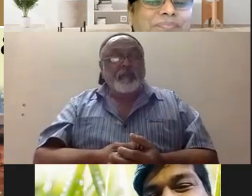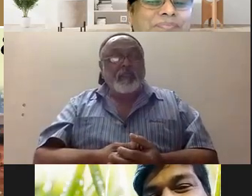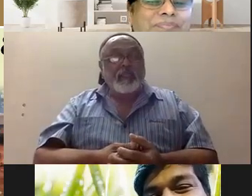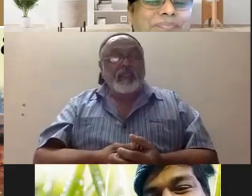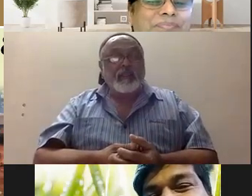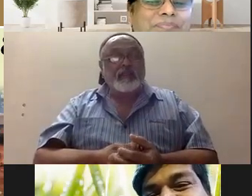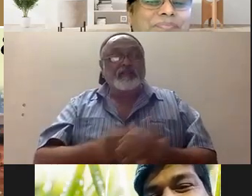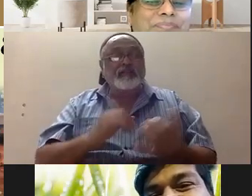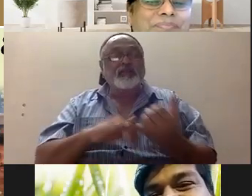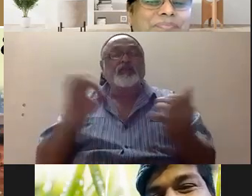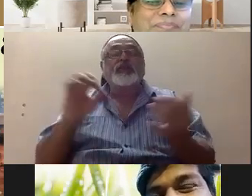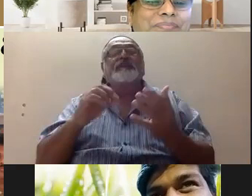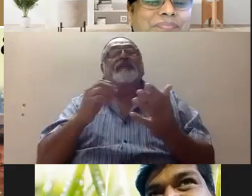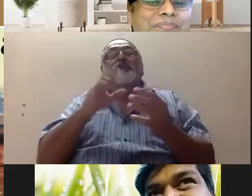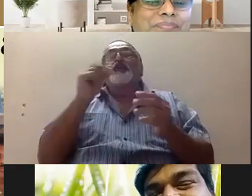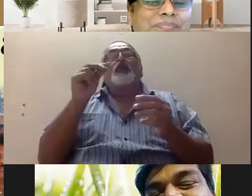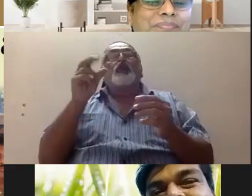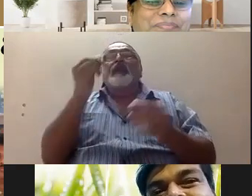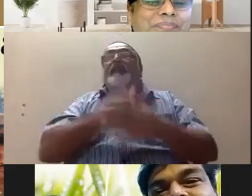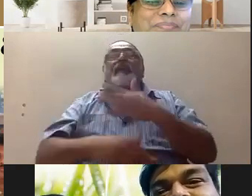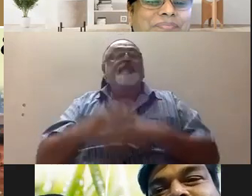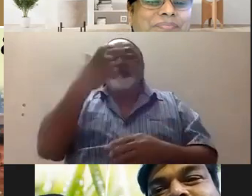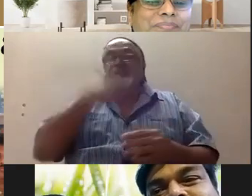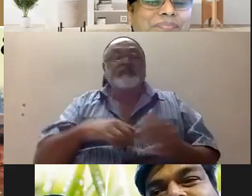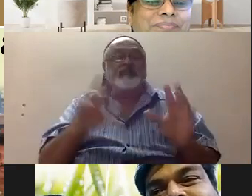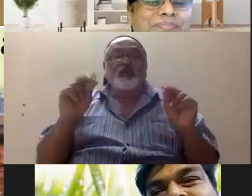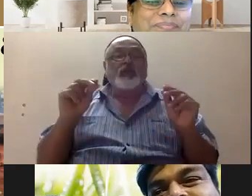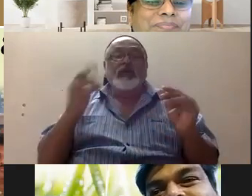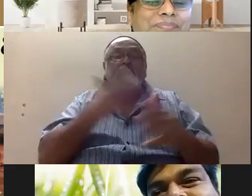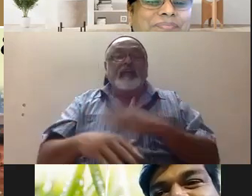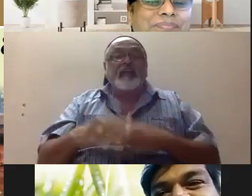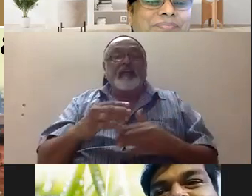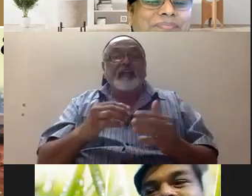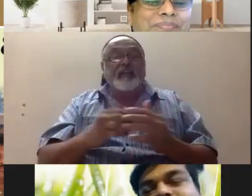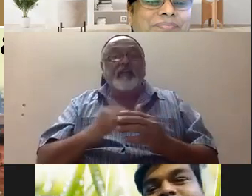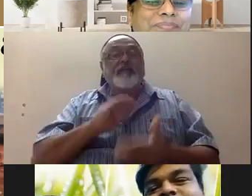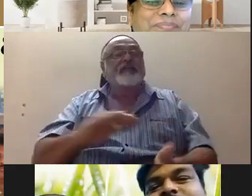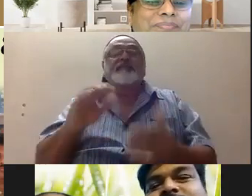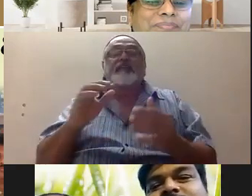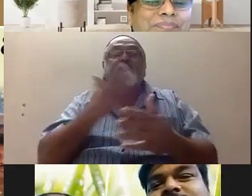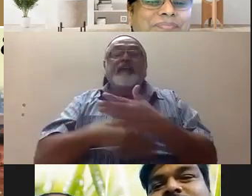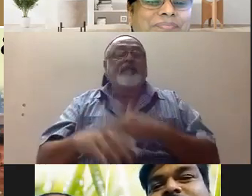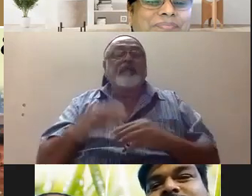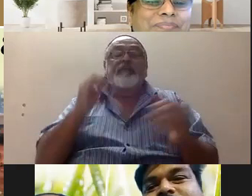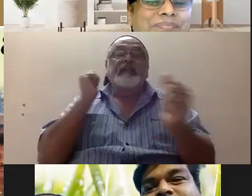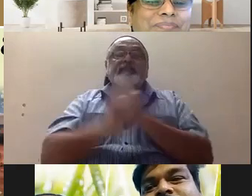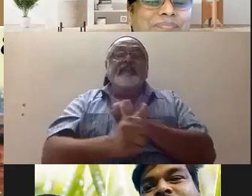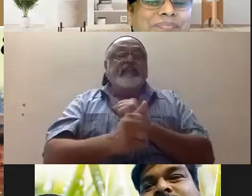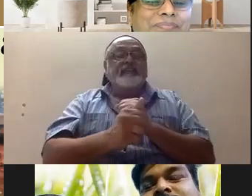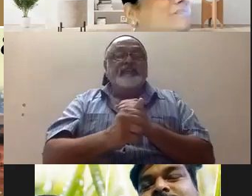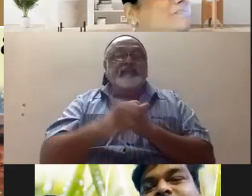वॉज अ नॉर्मल पर्सन, डिसेबिलिटी बाय क्या बोलते हैं बाय बर्थ नहीं है। He met with an accident